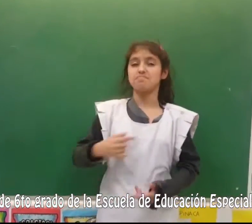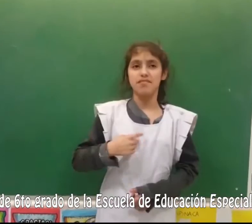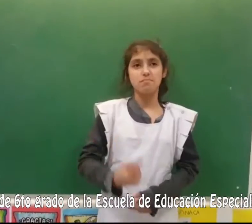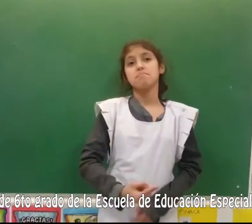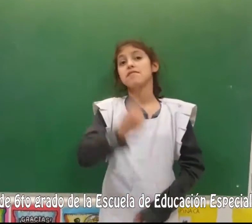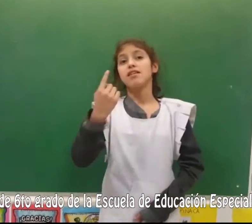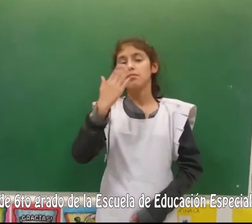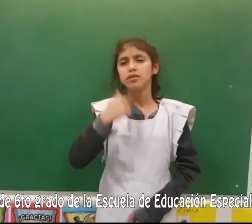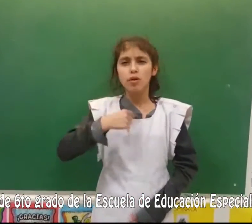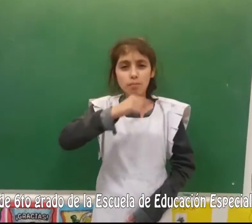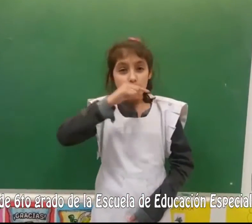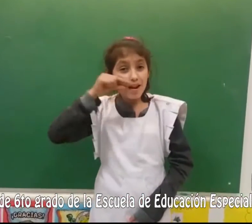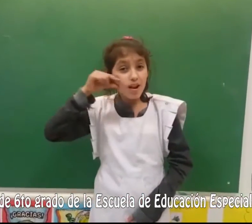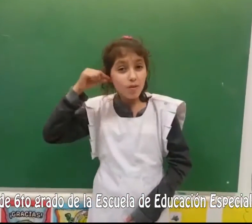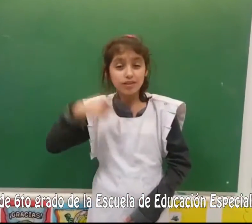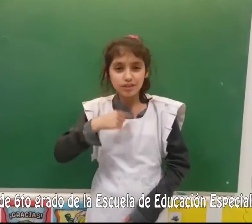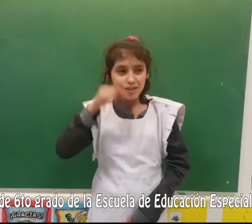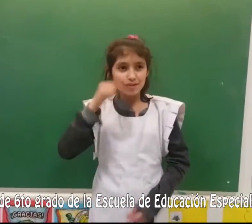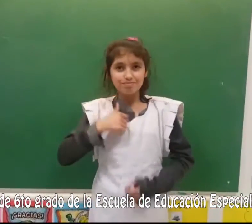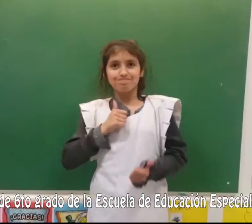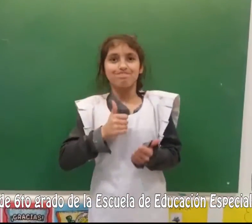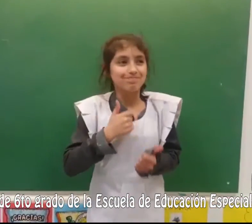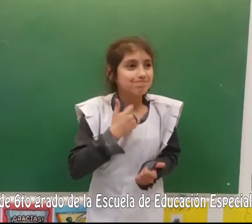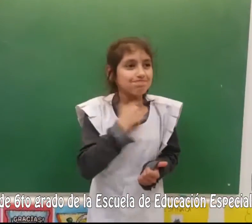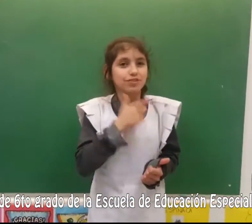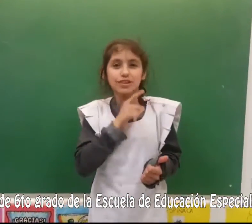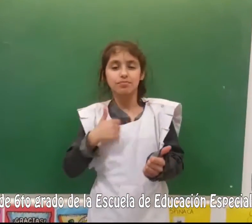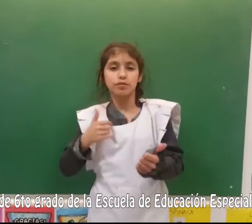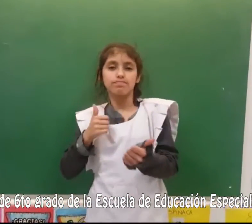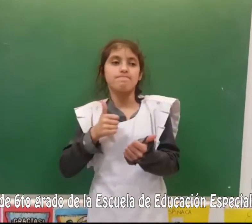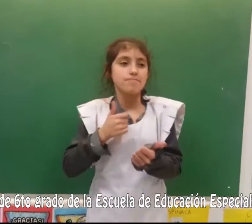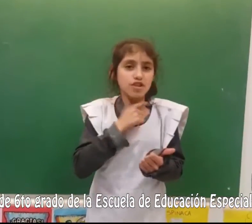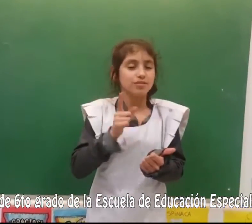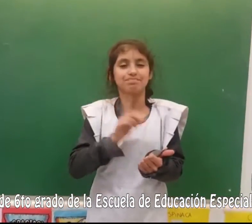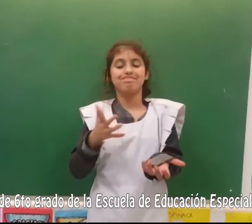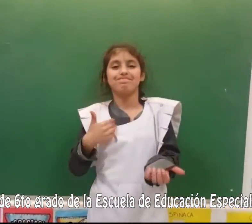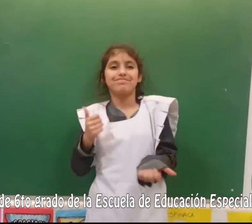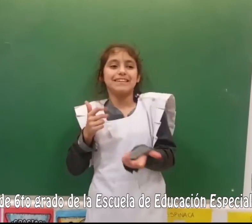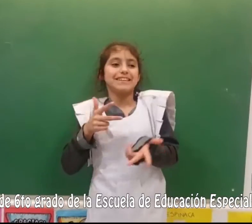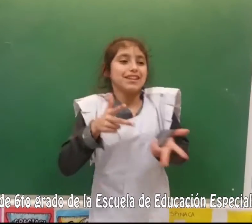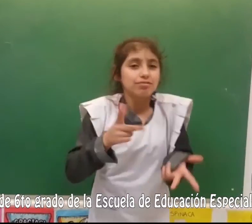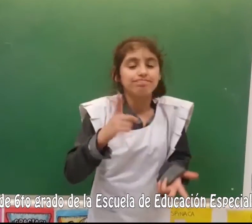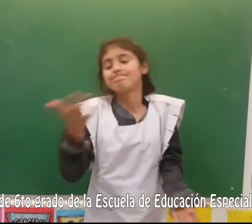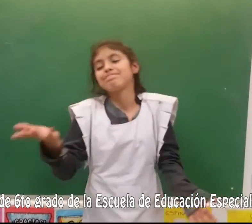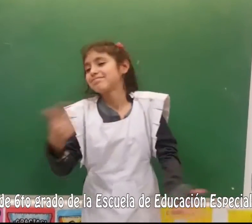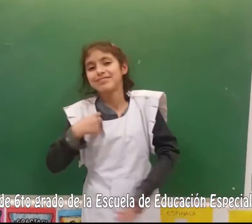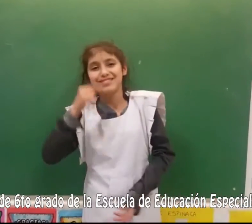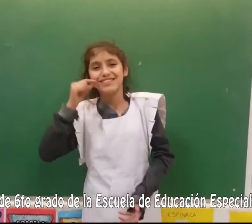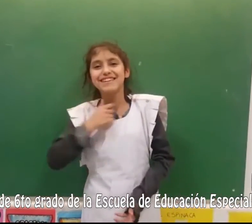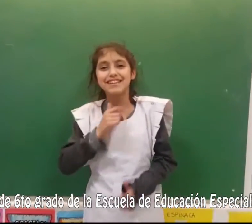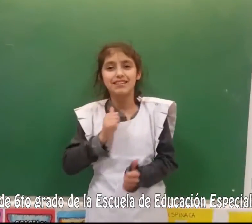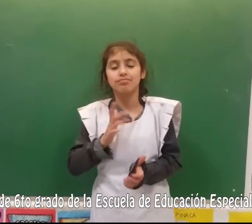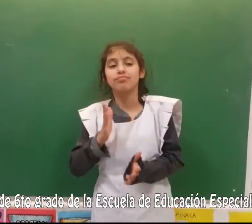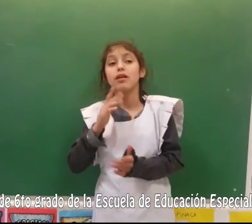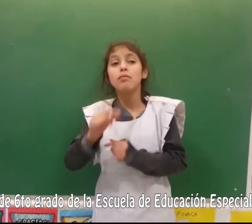Era todo nuevo para mí. A mí me dio vergüenza y no quería acercarme a ellos. Intentaba hablarles, pero no podía,